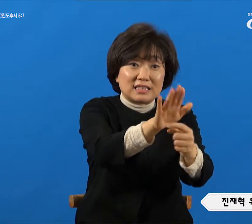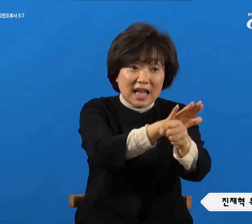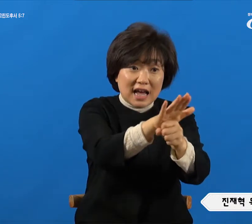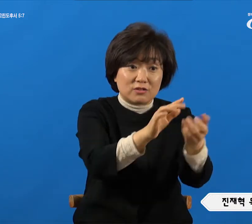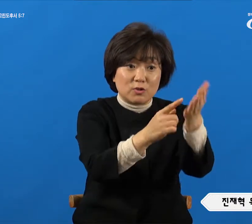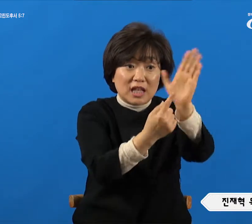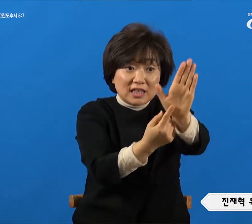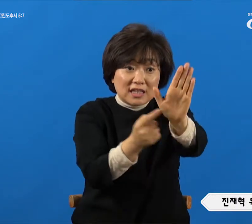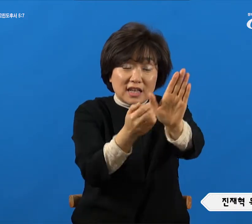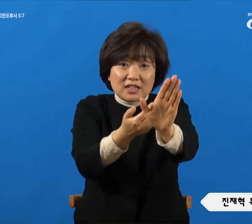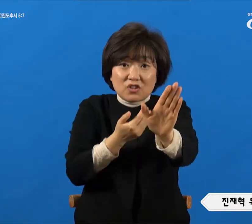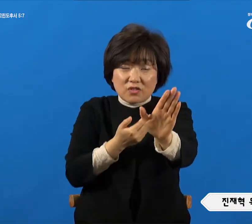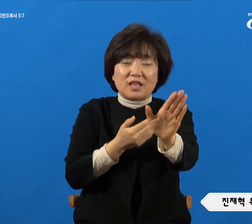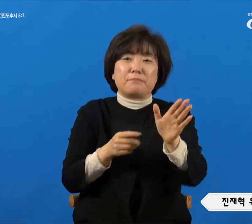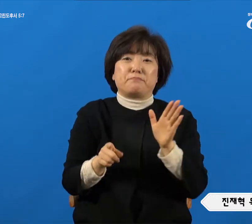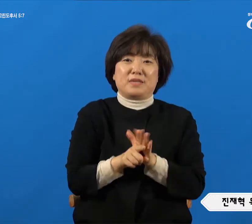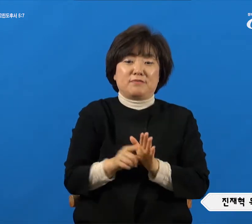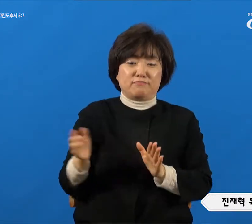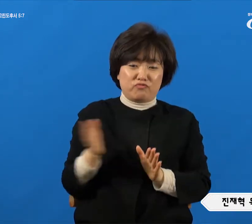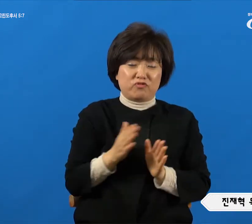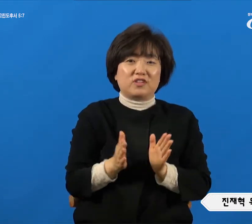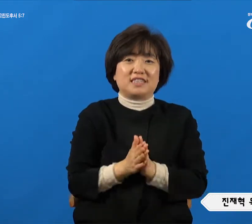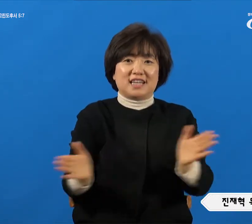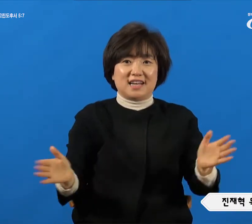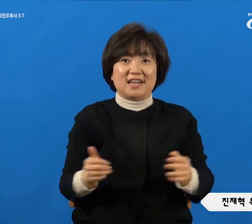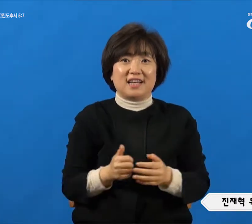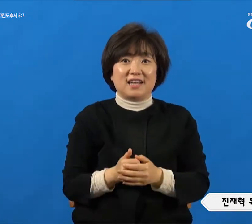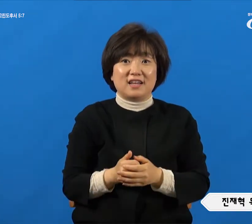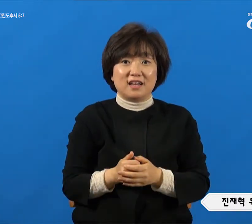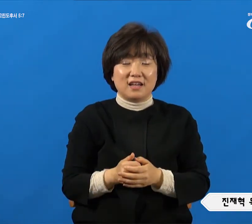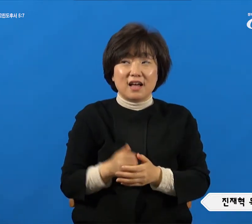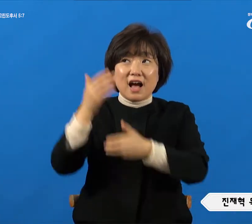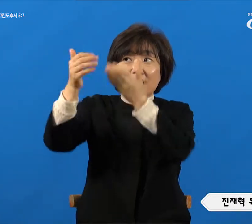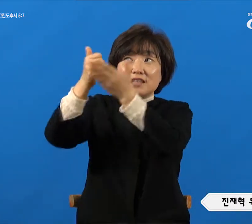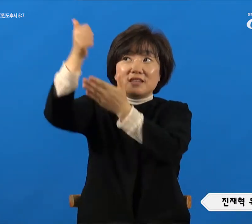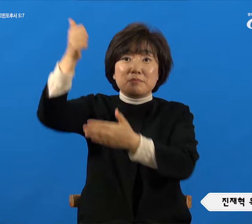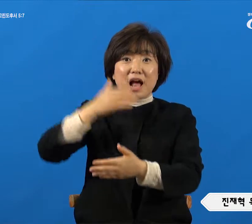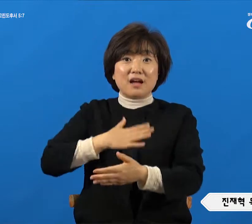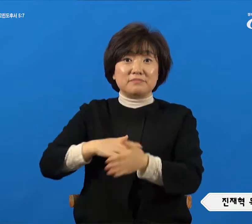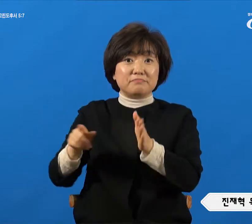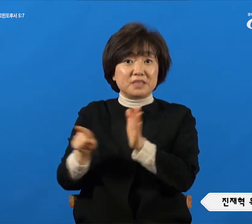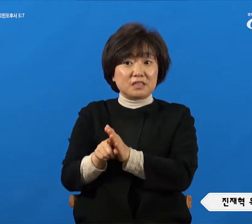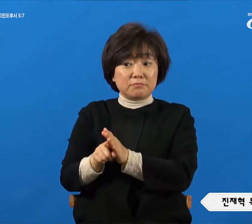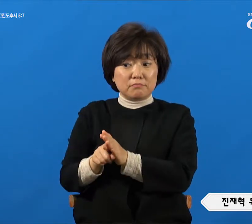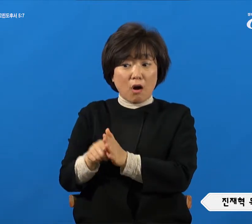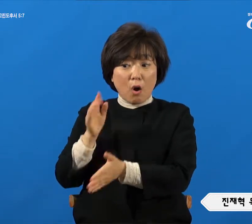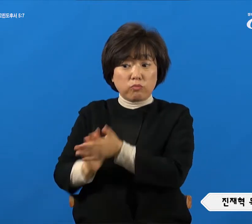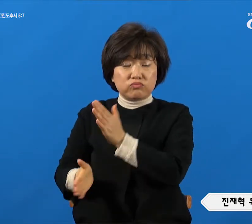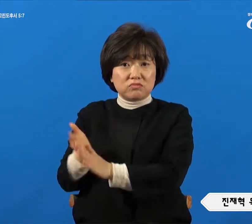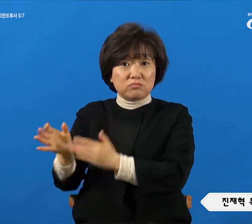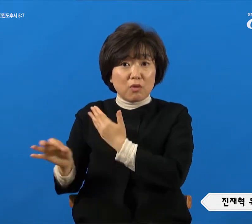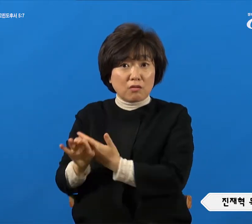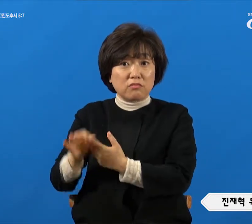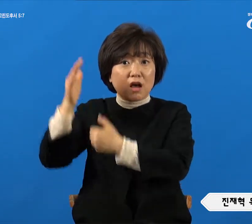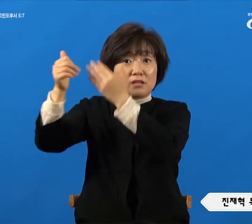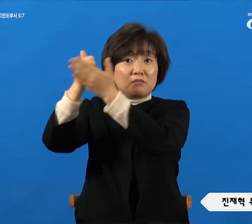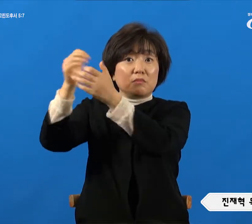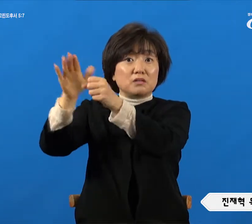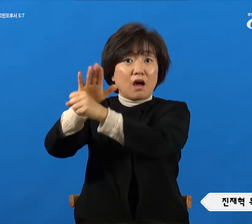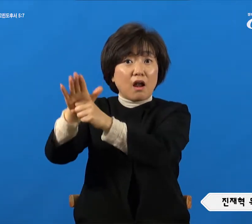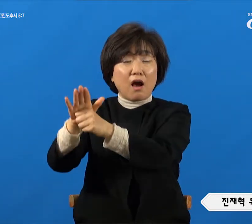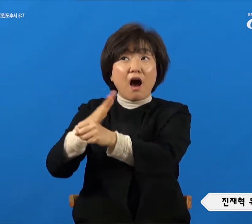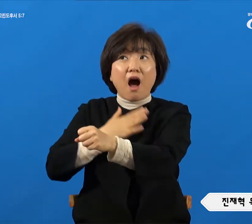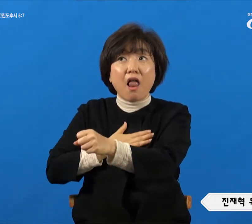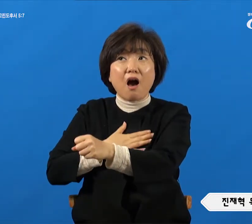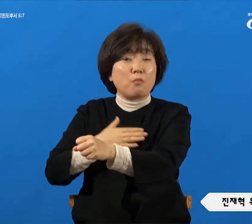위해선 믿음에서부터 시작해야 합니다. 하나님을 아는 믿음이 없다면 하나님의 사랑을 알 수도 깨달을